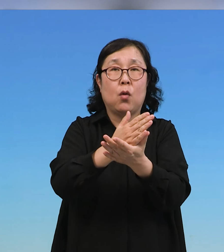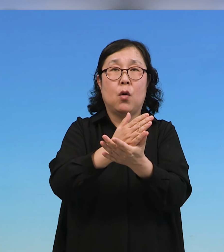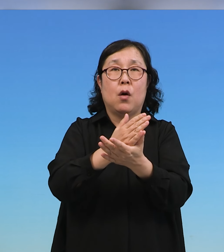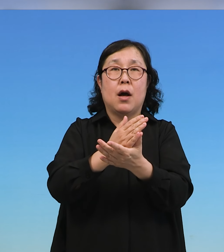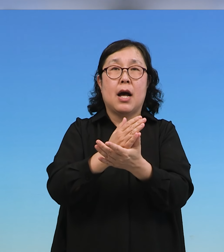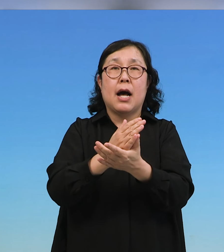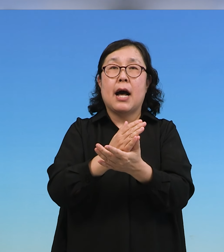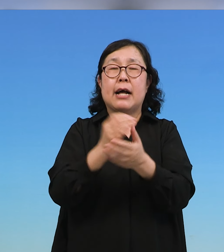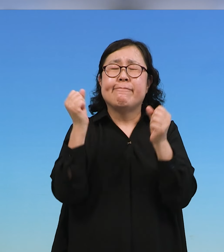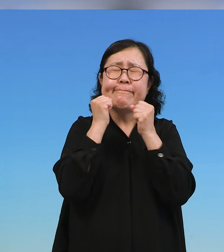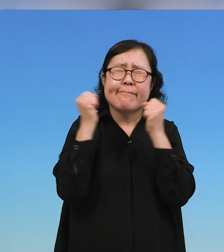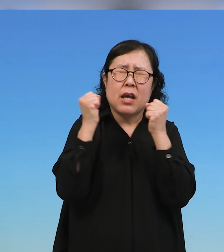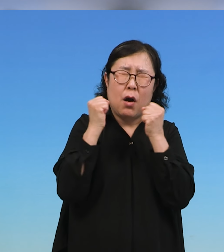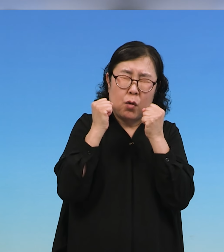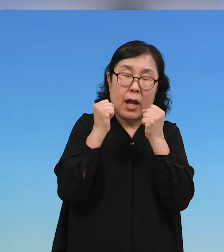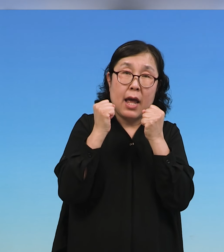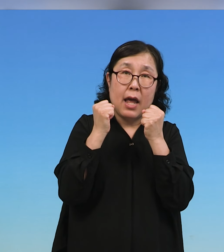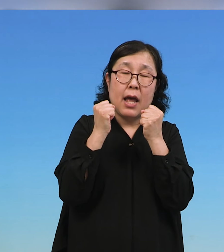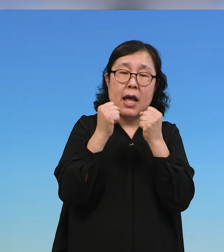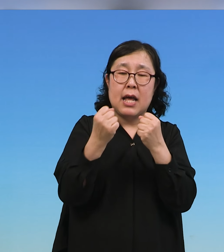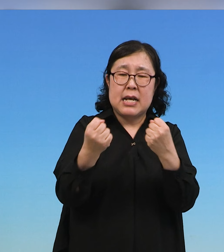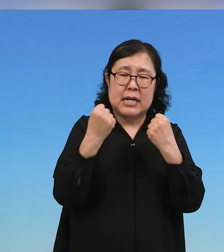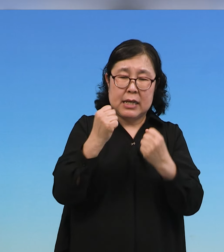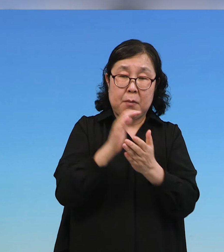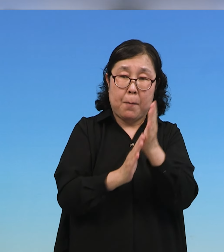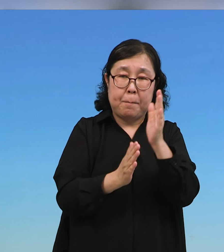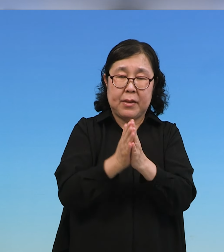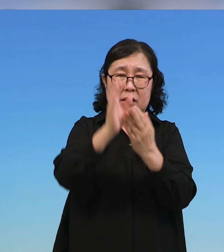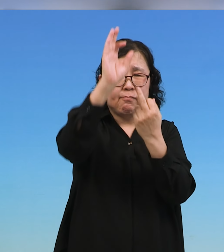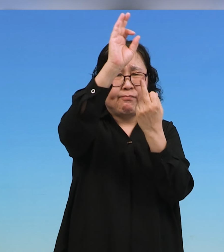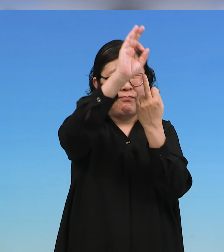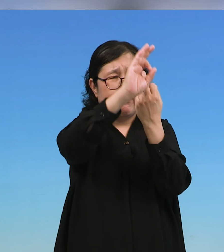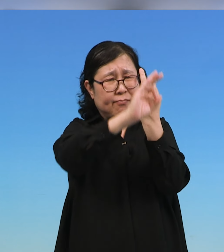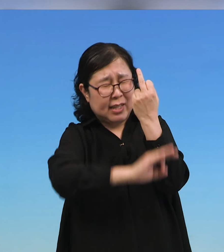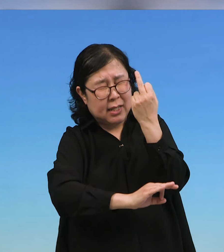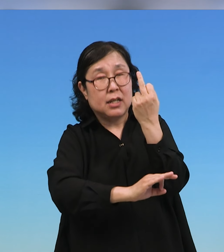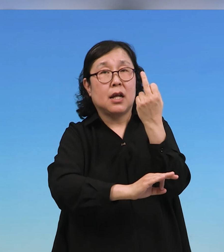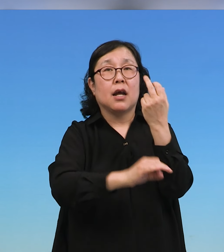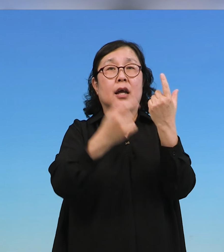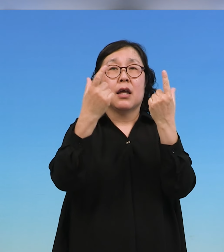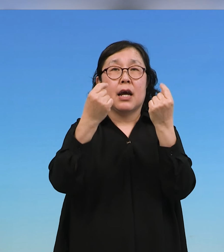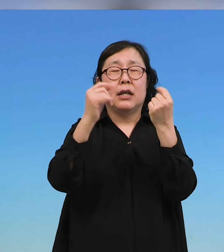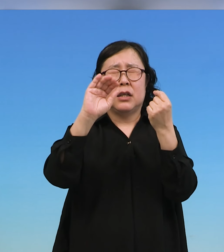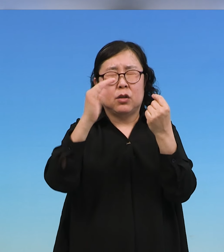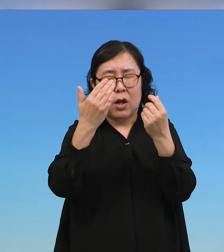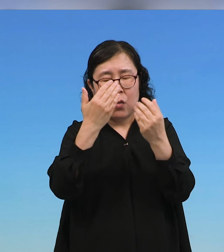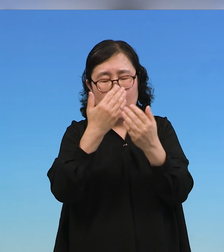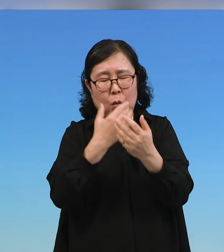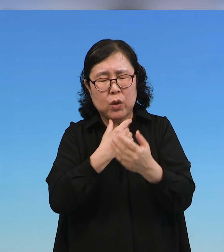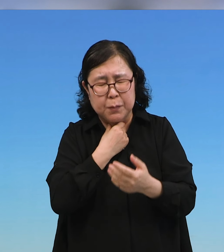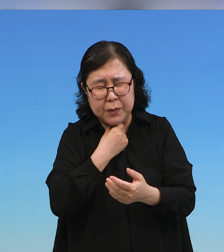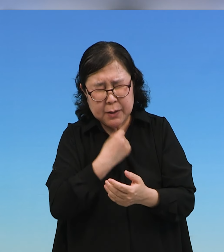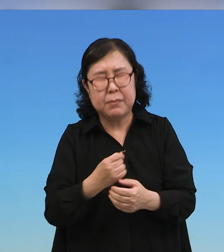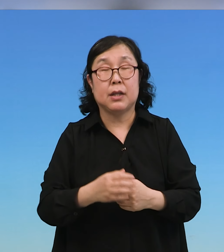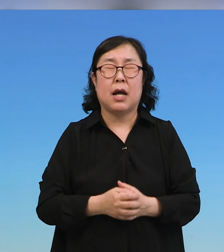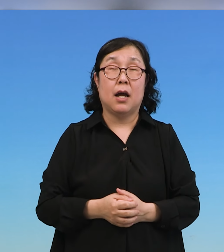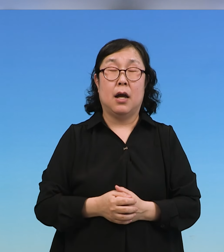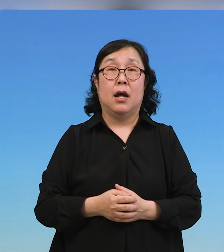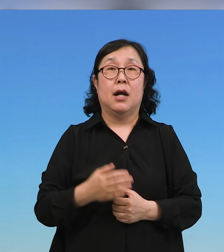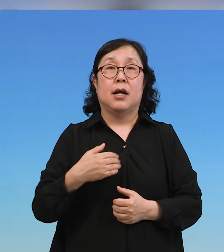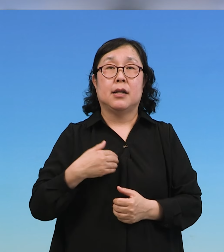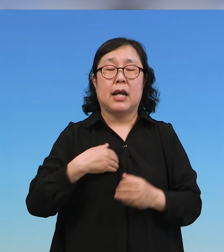한겨울에 힘이런 낙조가 되기를 원합니다. 더 이상 힘쓰지 않고 기울어버리는 인생이라